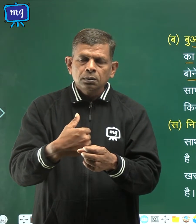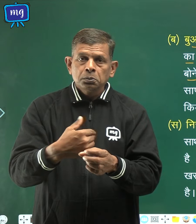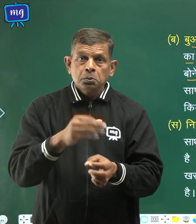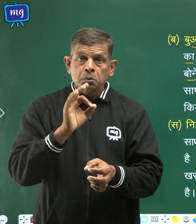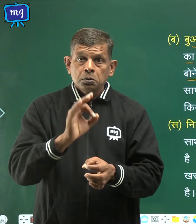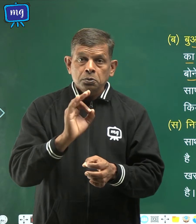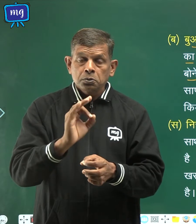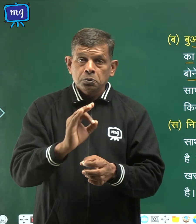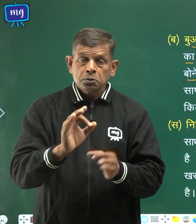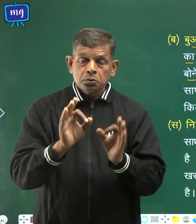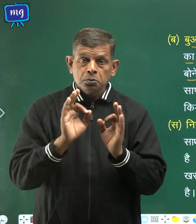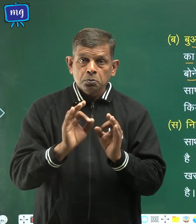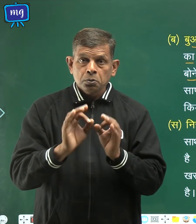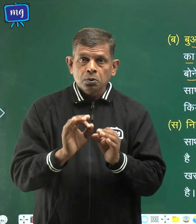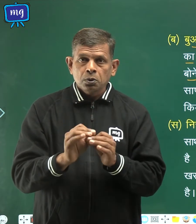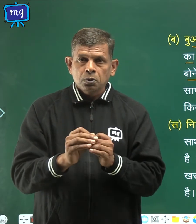अच्छी गुणवत्ता वाले